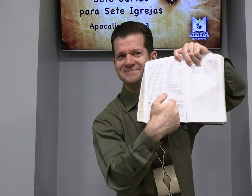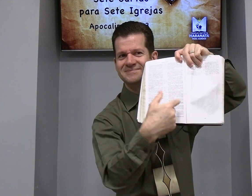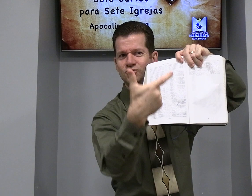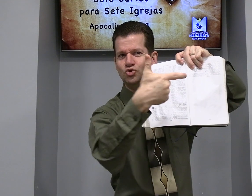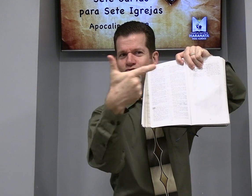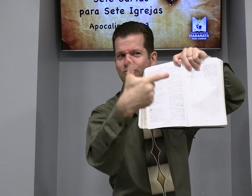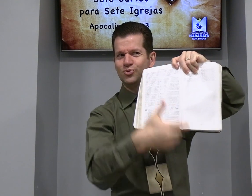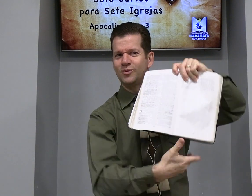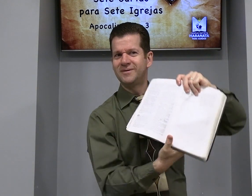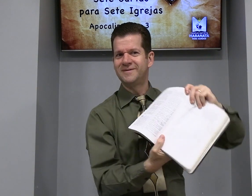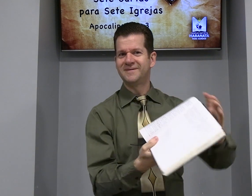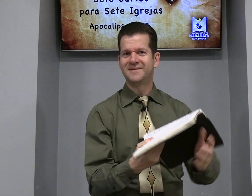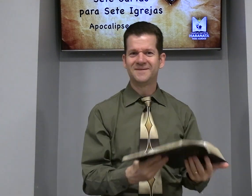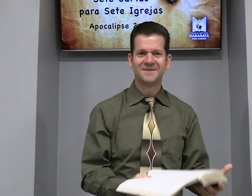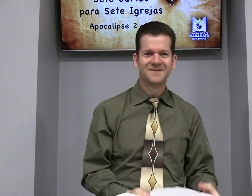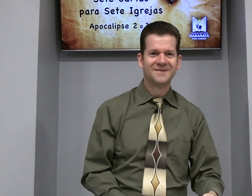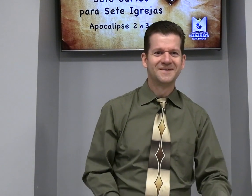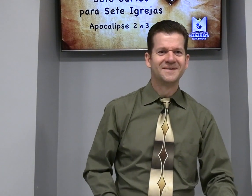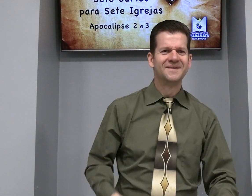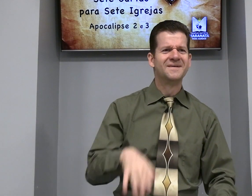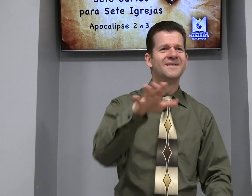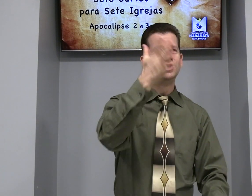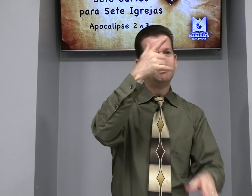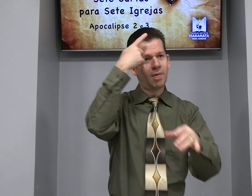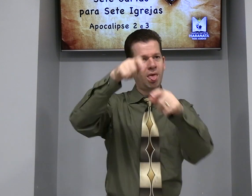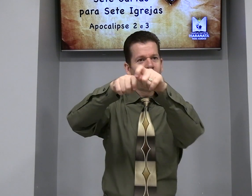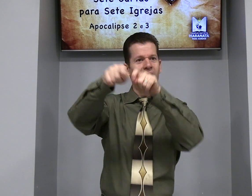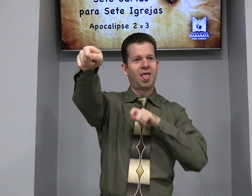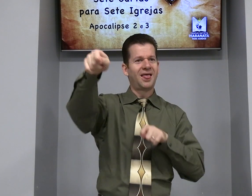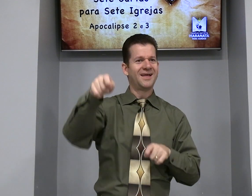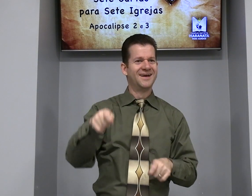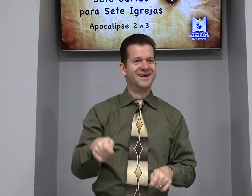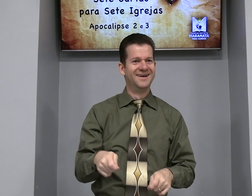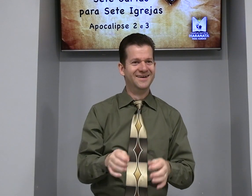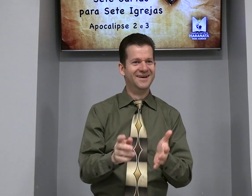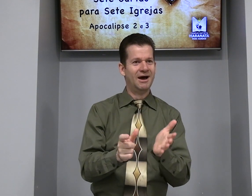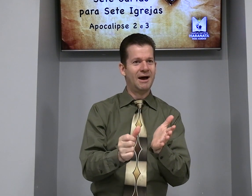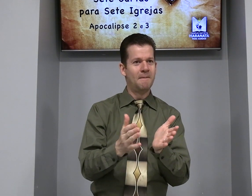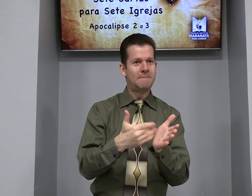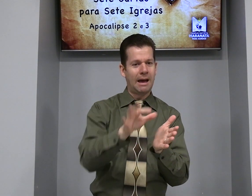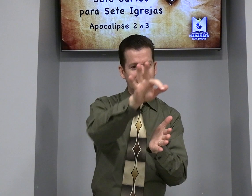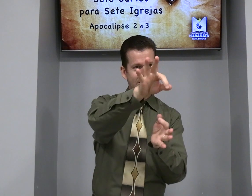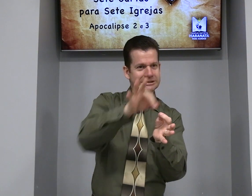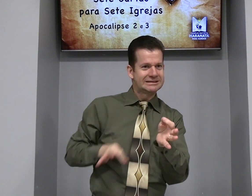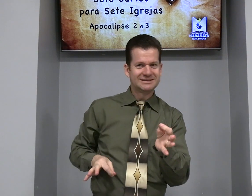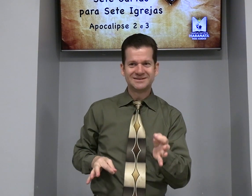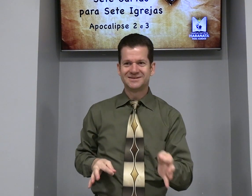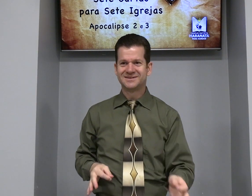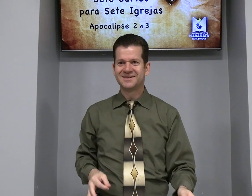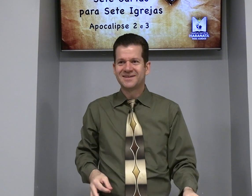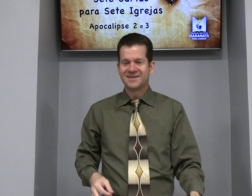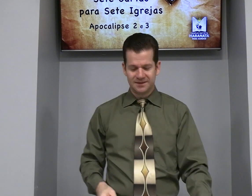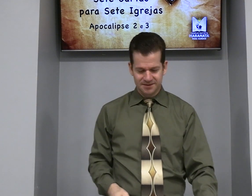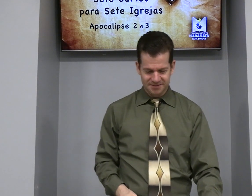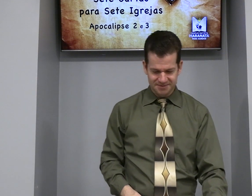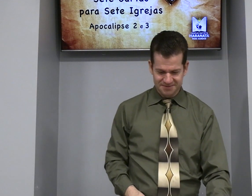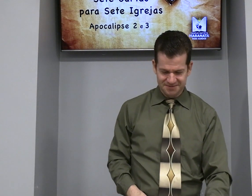Apocalipse tem 22 capítulos. Talvez alguém rasgue um dos seus se só tem